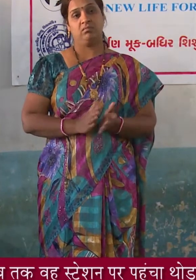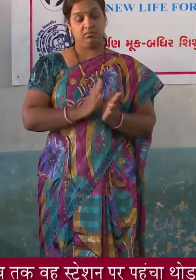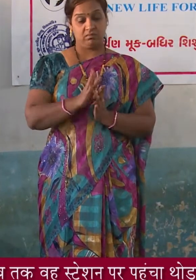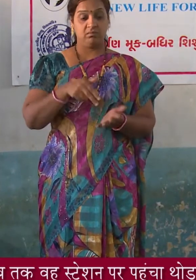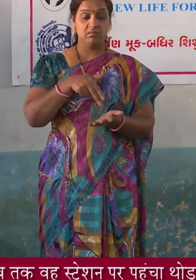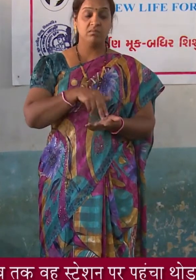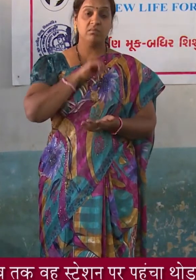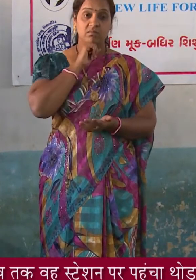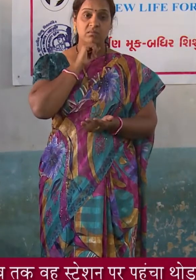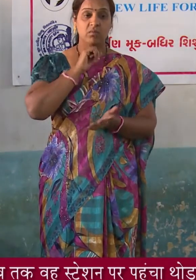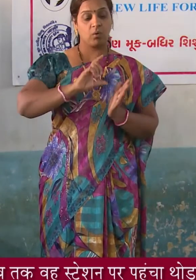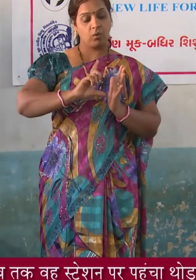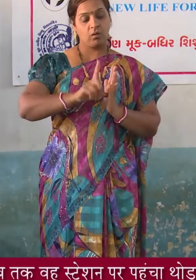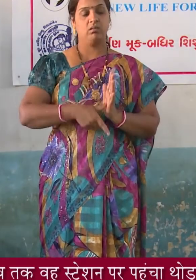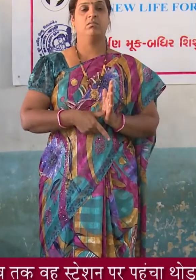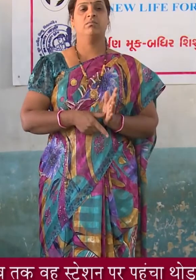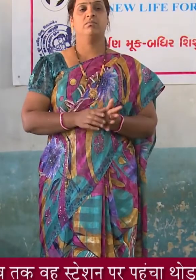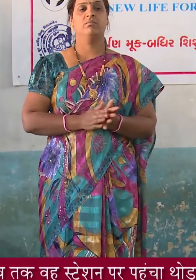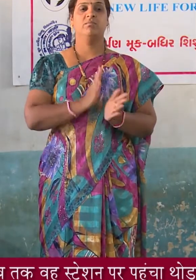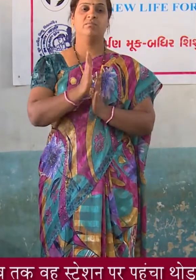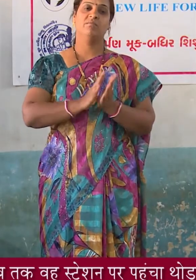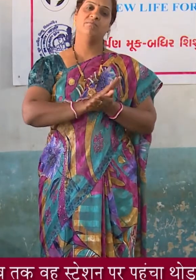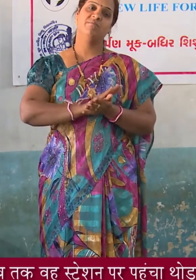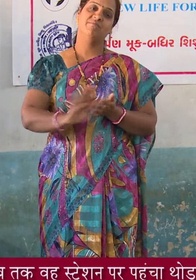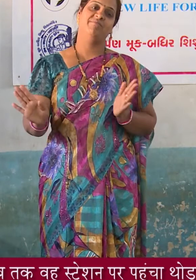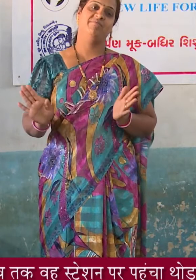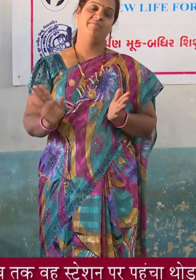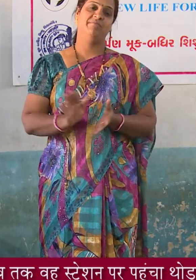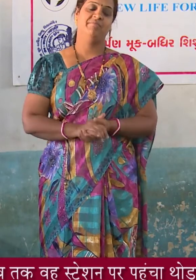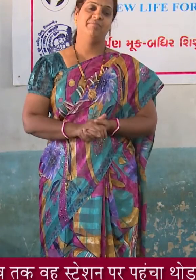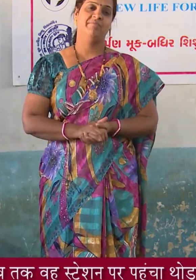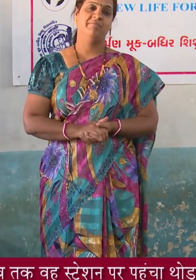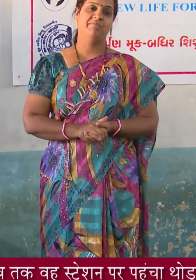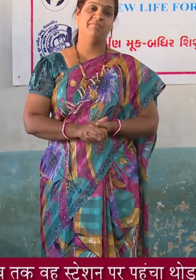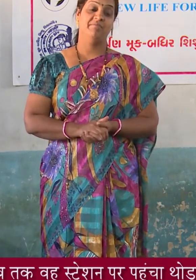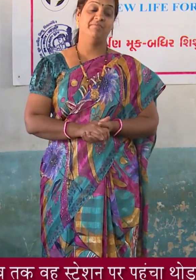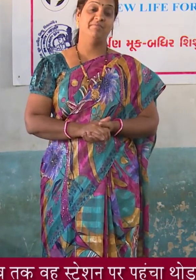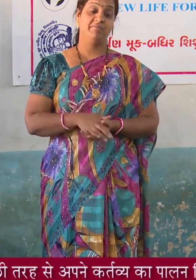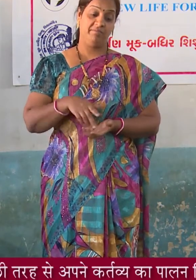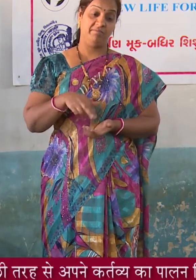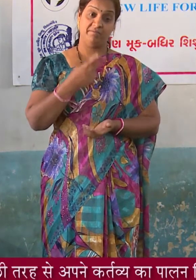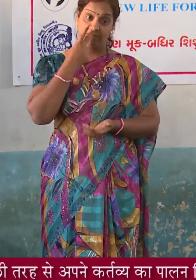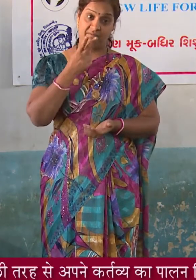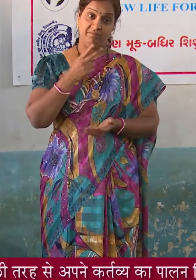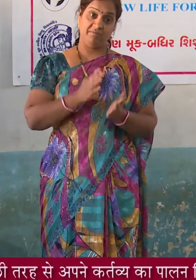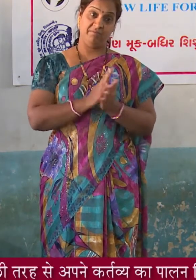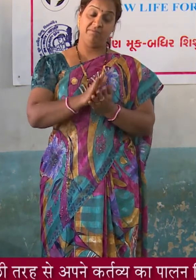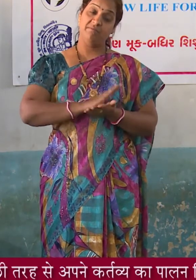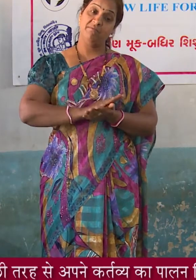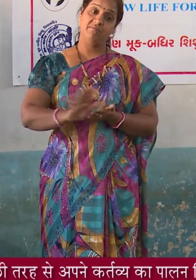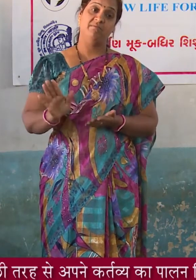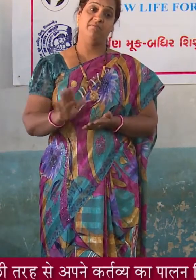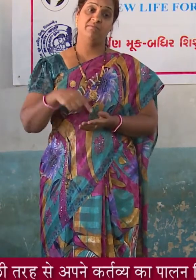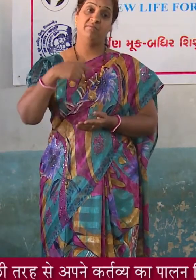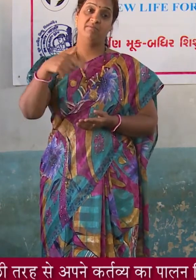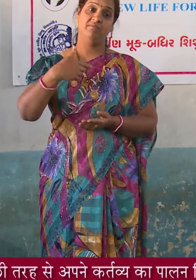पहुंचा, थोड़ा लेट हो गया, वो देख रहा है कि सामने सामने, मेरे सामने ही गाड़ी जा रही है। समय पर बहुत